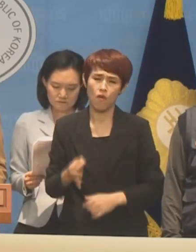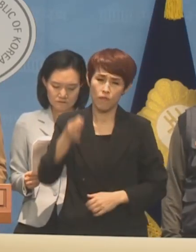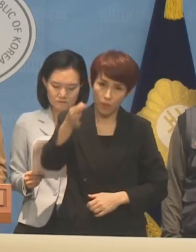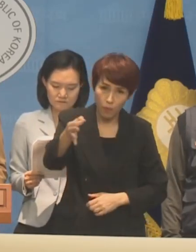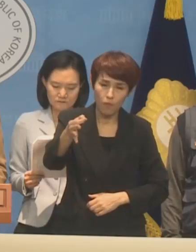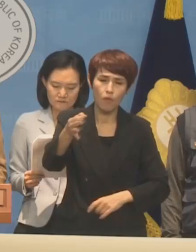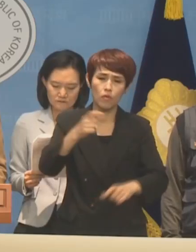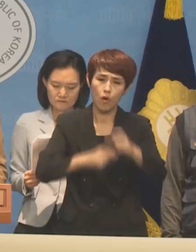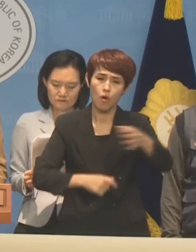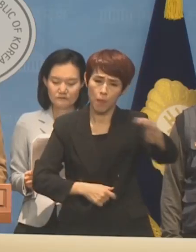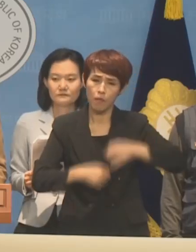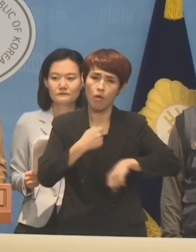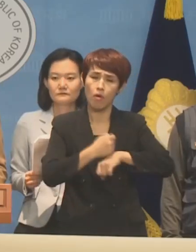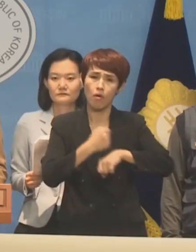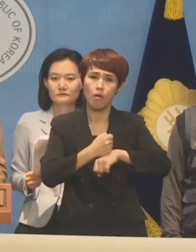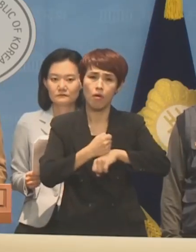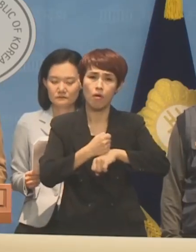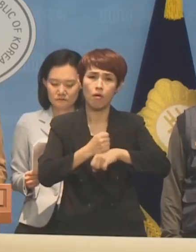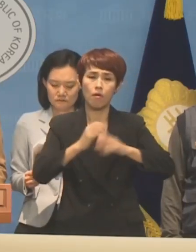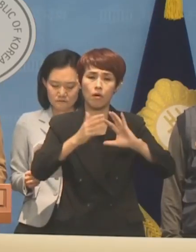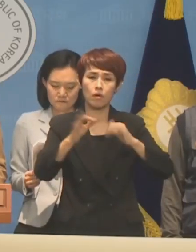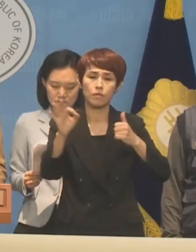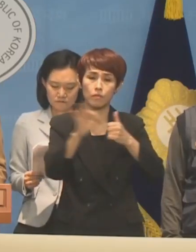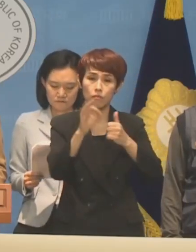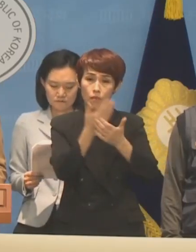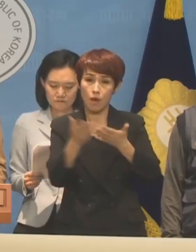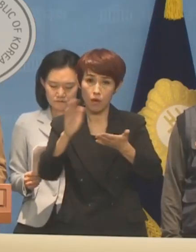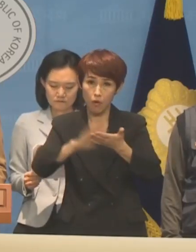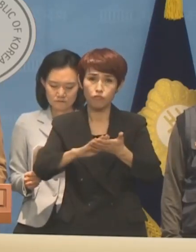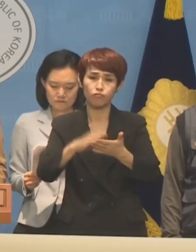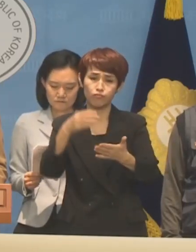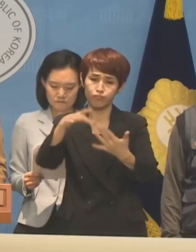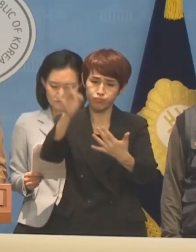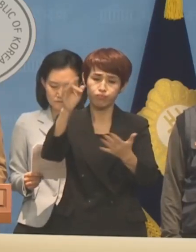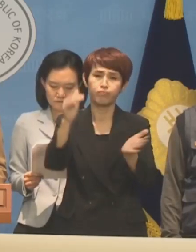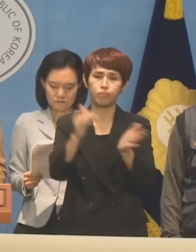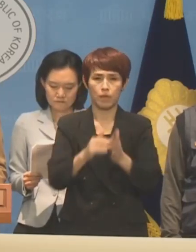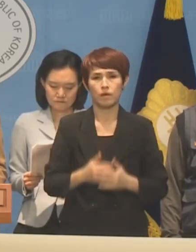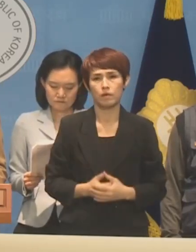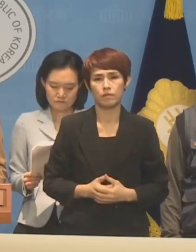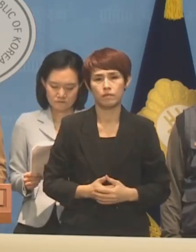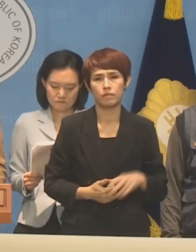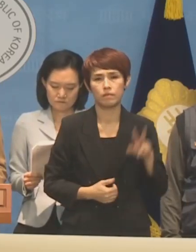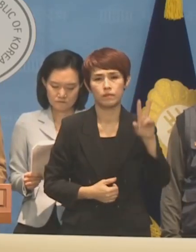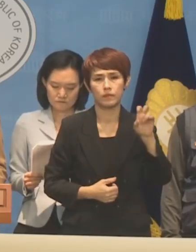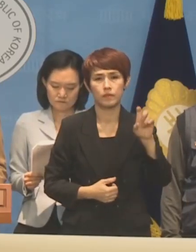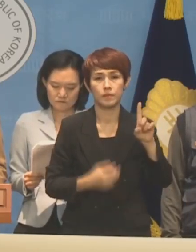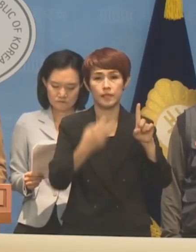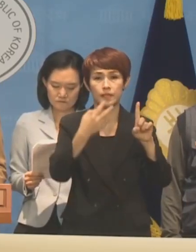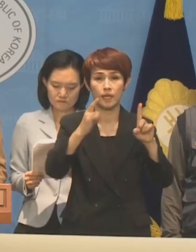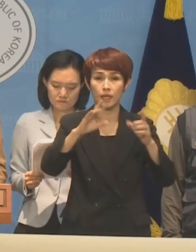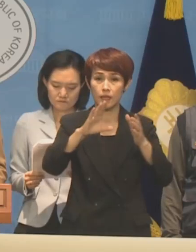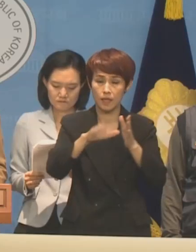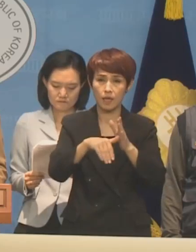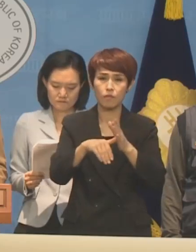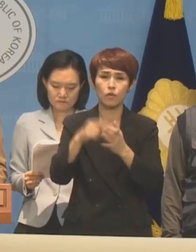받는 연금개혁안을 선택하였습니다. 21대 들어서